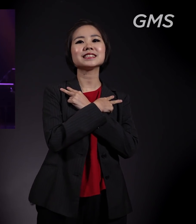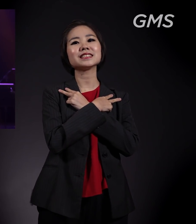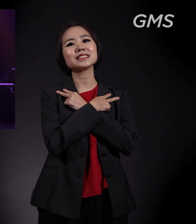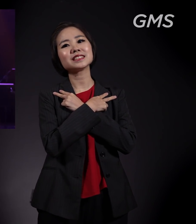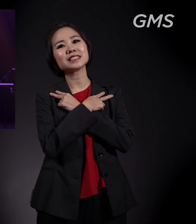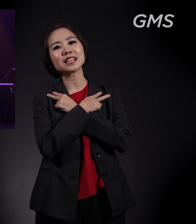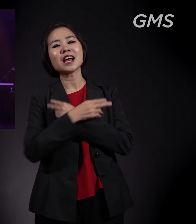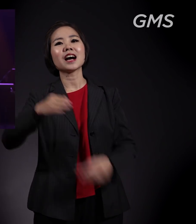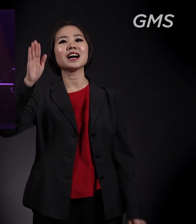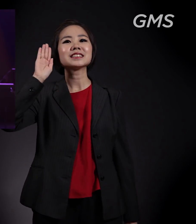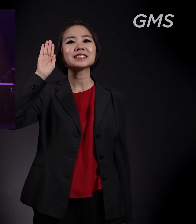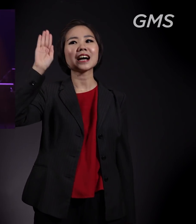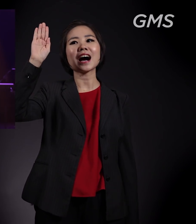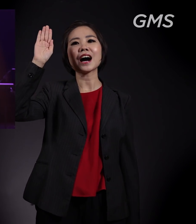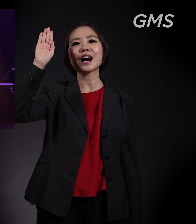mengasihi